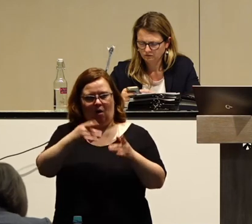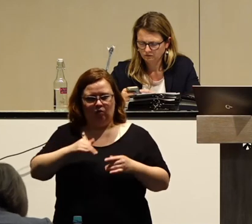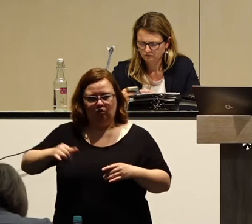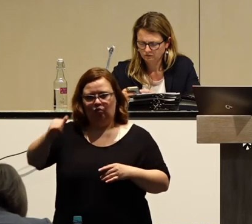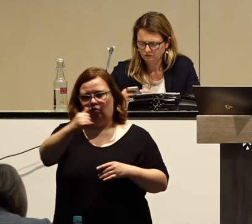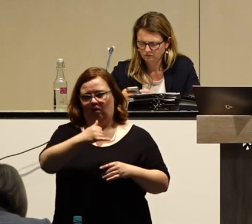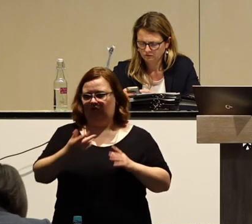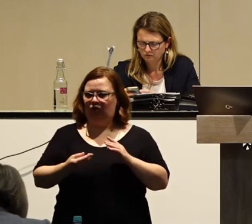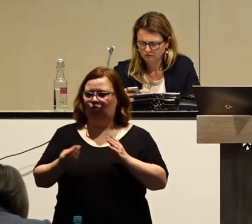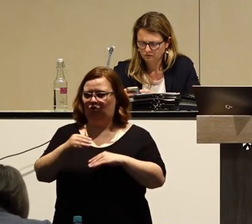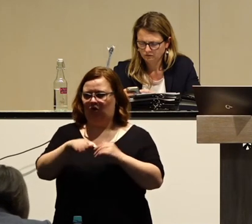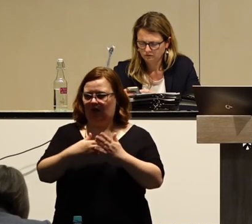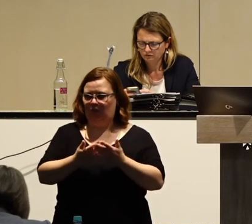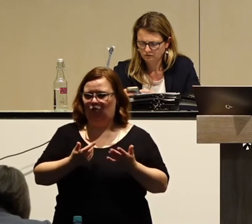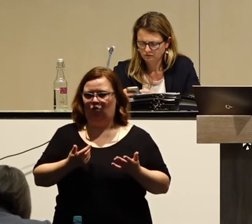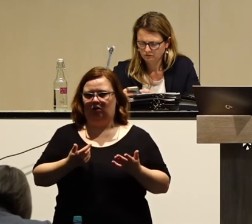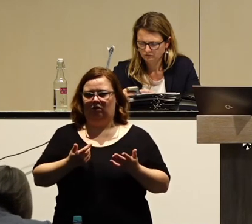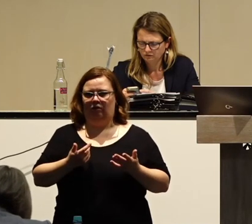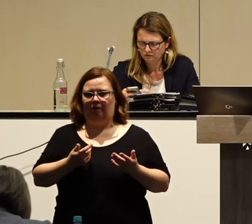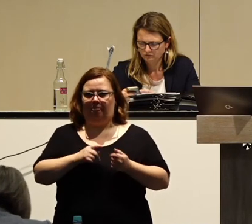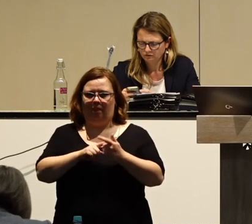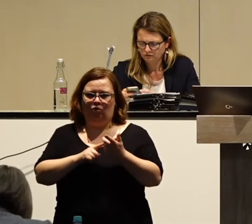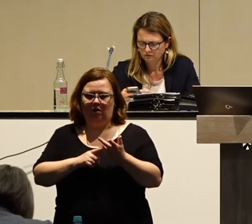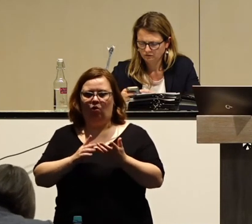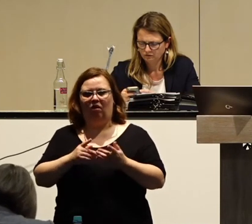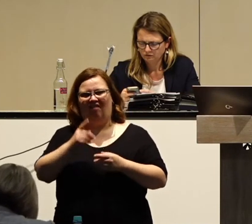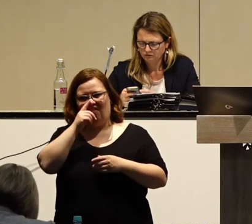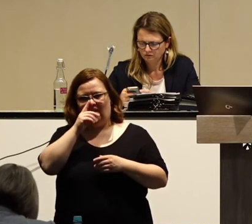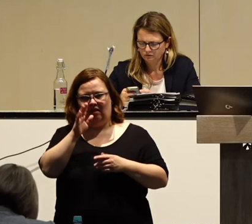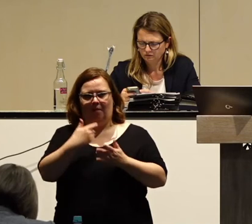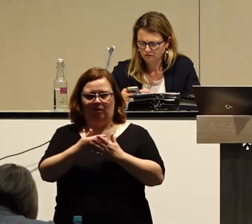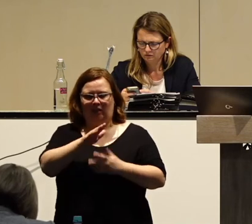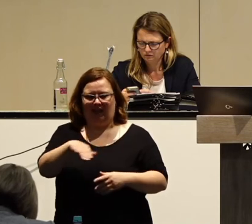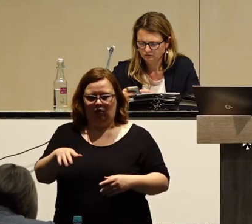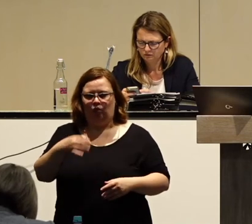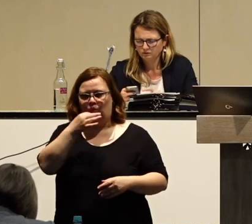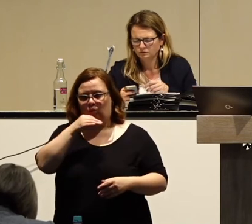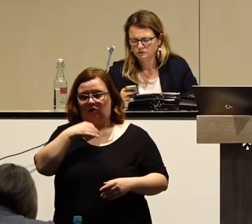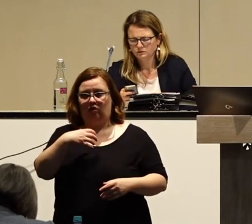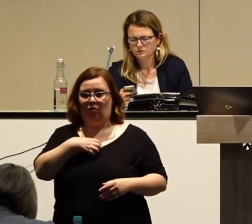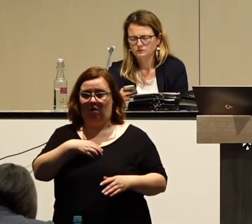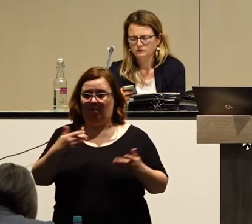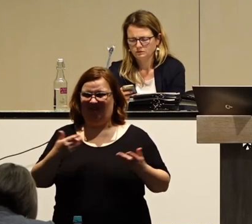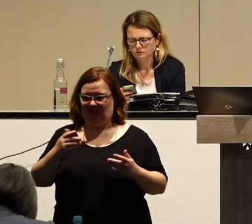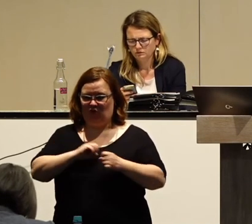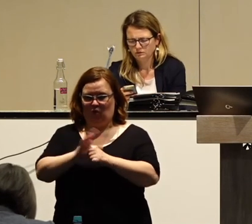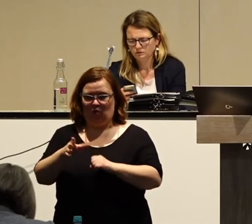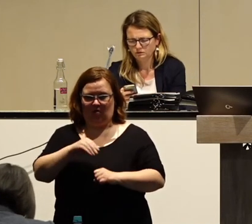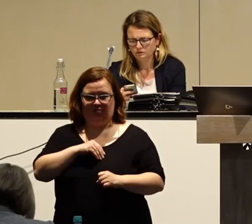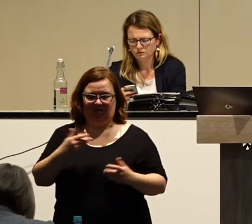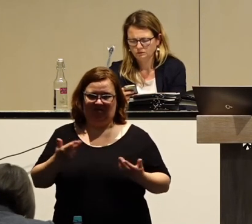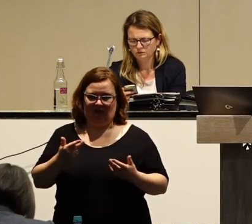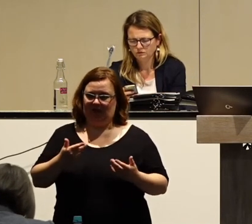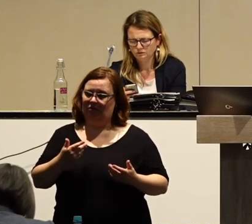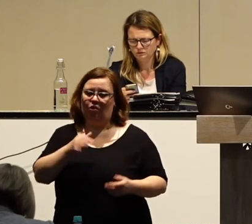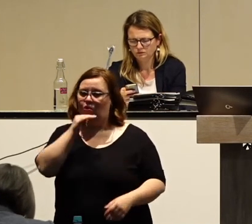als zusätzliches Angebot. Und noch eins, welche Defizite Kinder und Jugendliche tatsächlich in der Zeit von Corona erfahren haben,